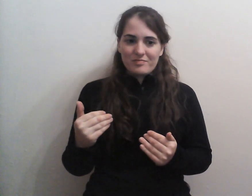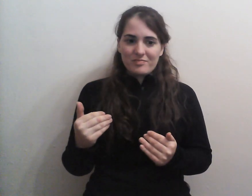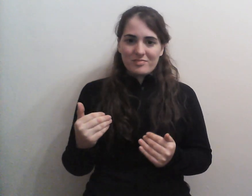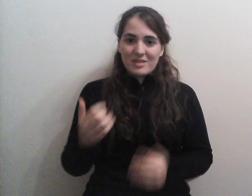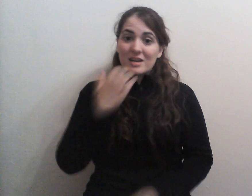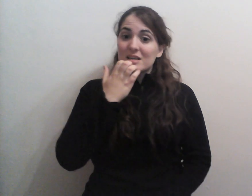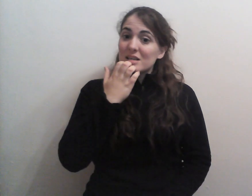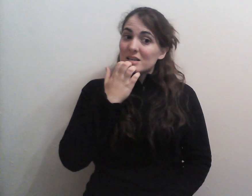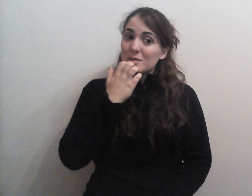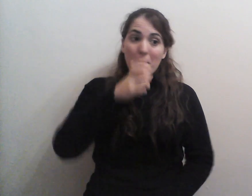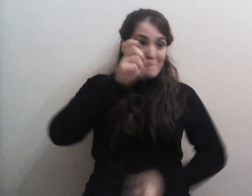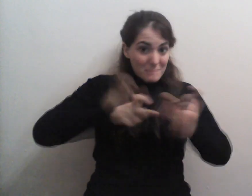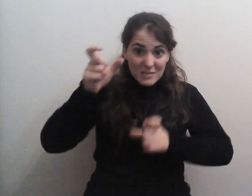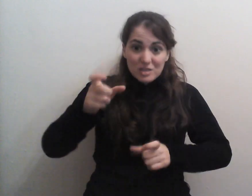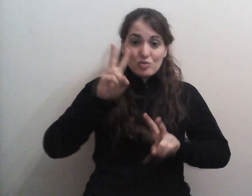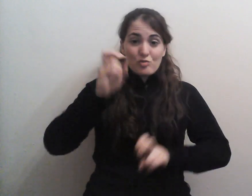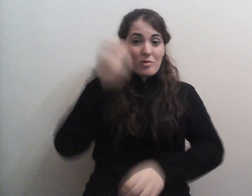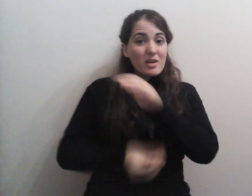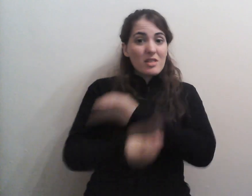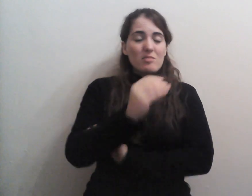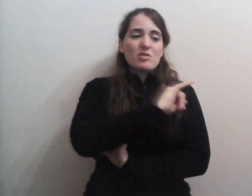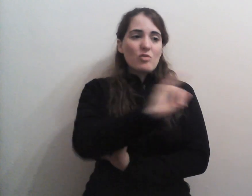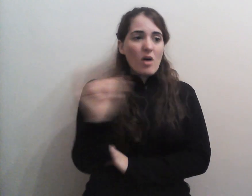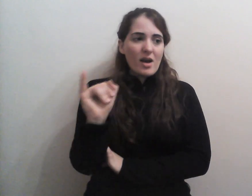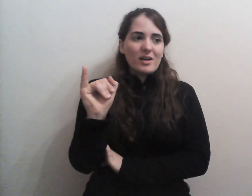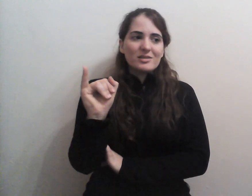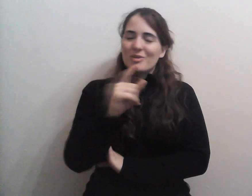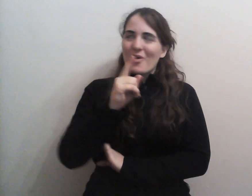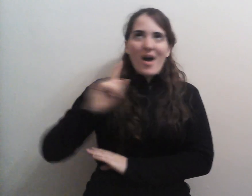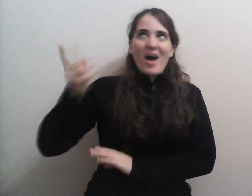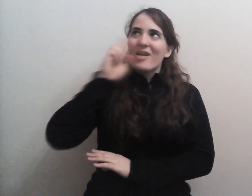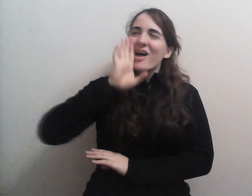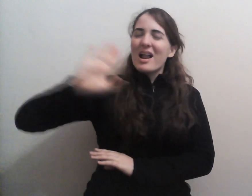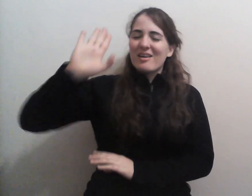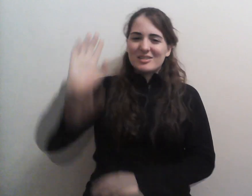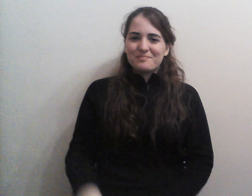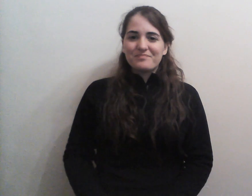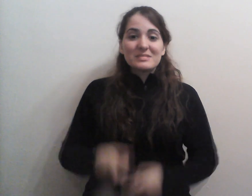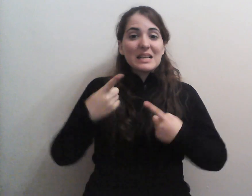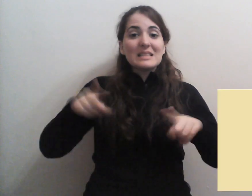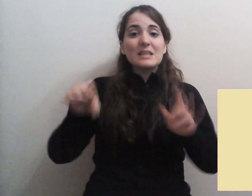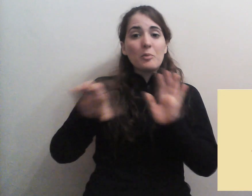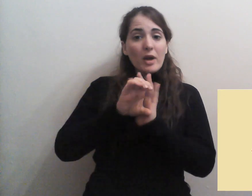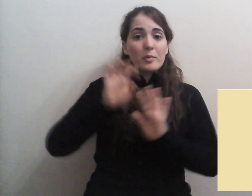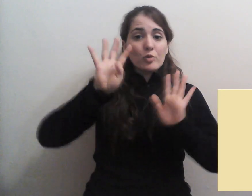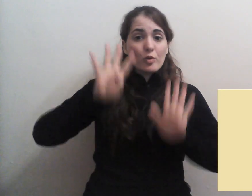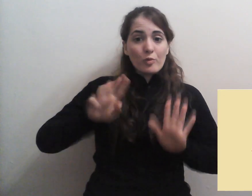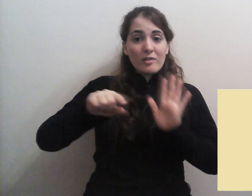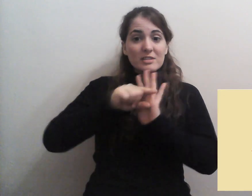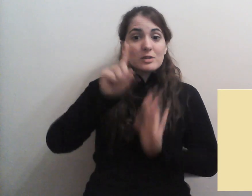nombre de Dios. Como dice Salmo 9, versículo 1. Te alabaré, oh Señor, con todo mi corazón. Cantaré todas